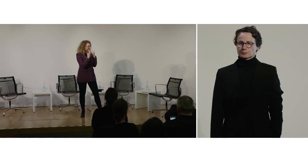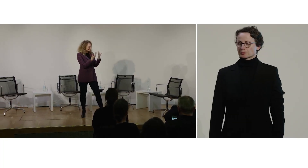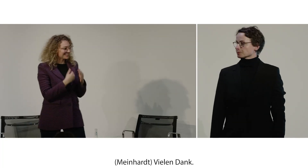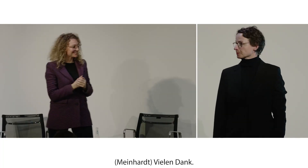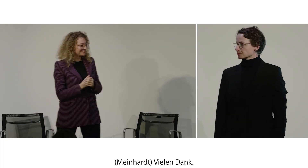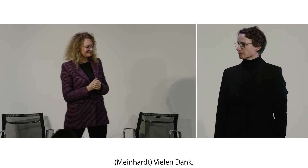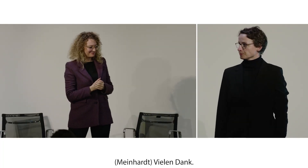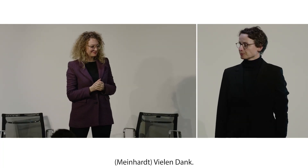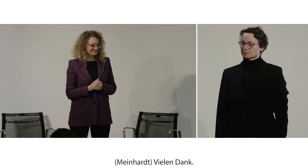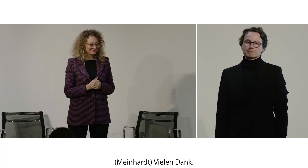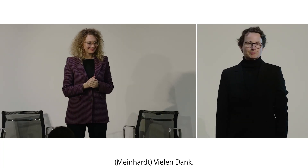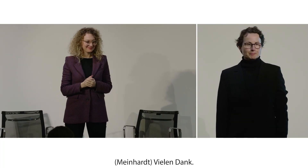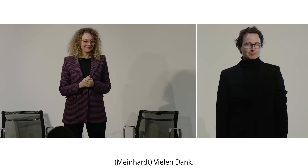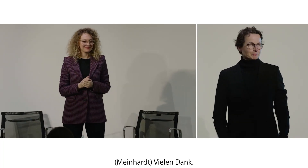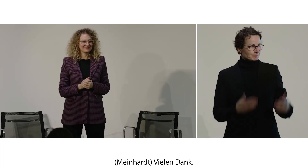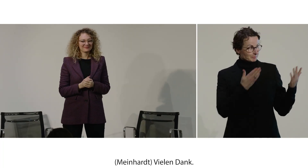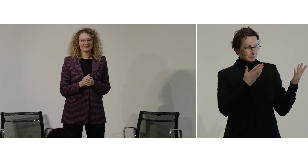Ja, vielen Dank.